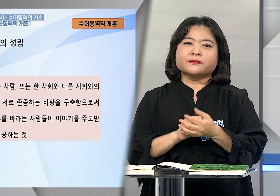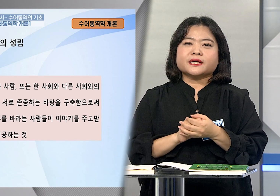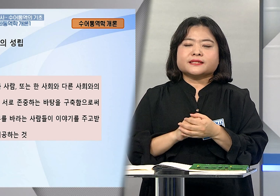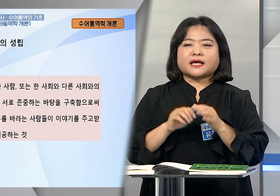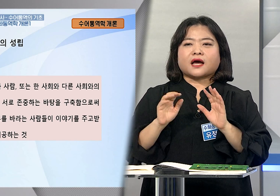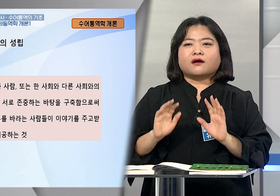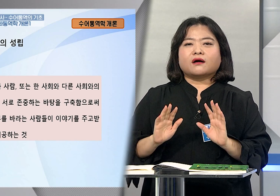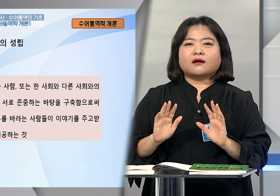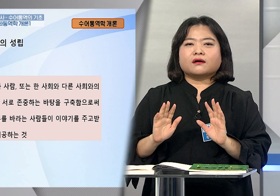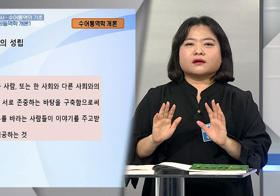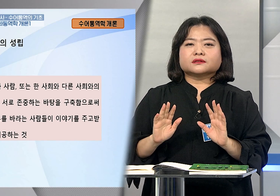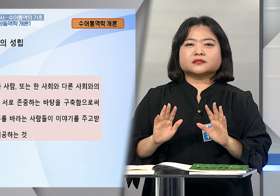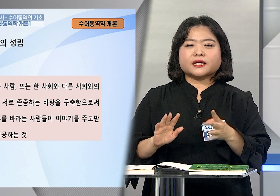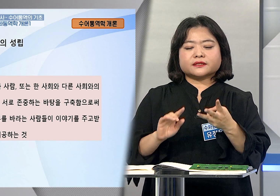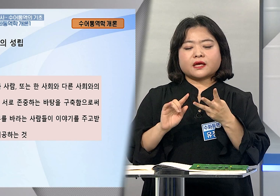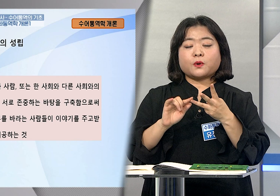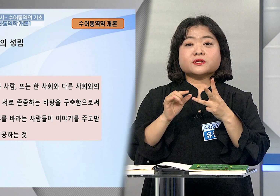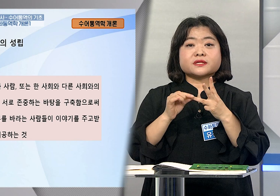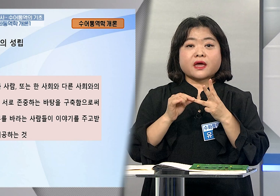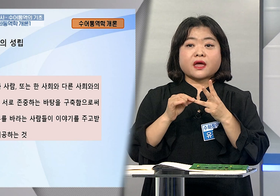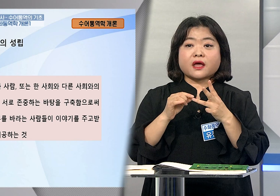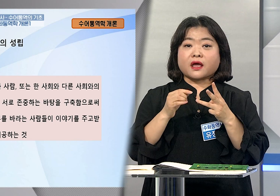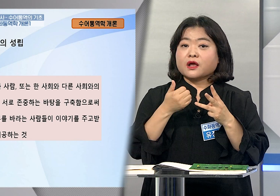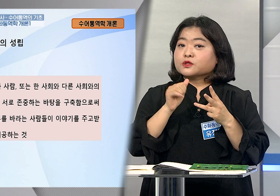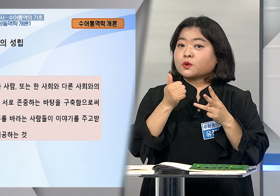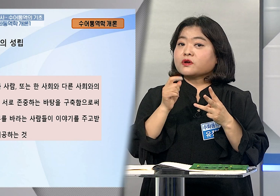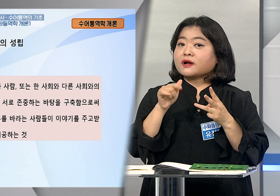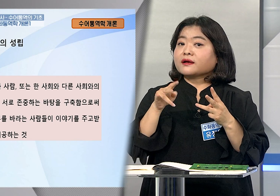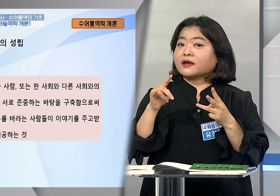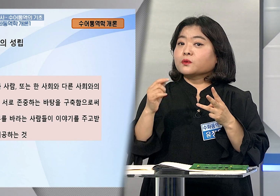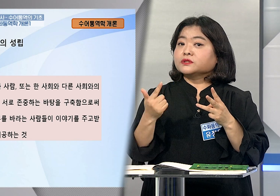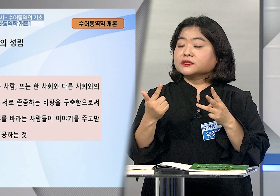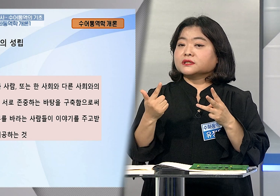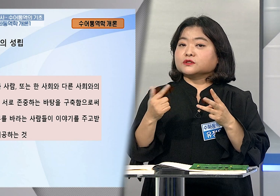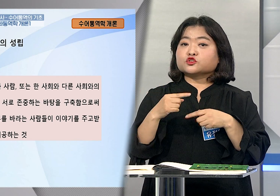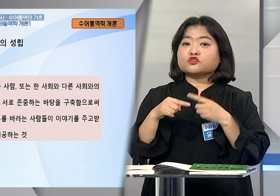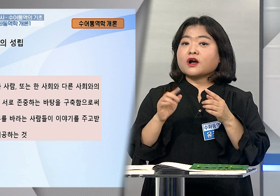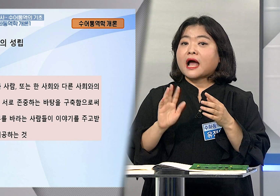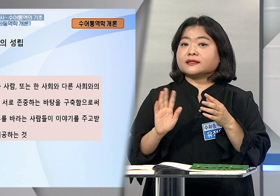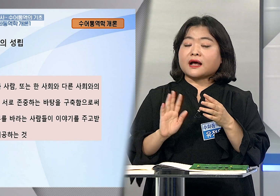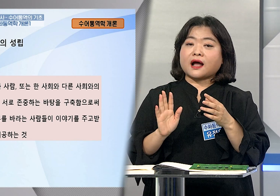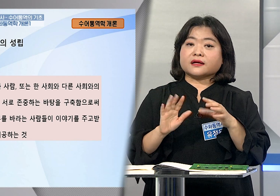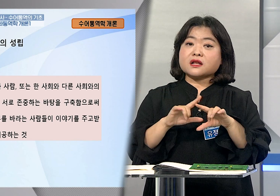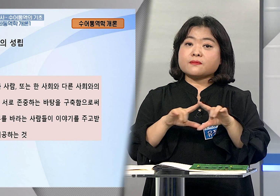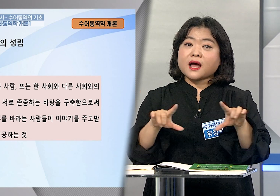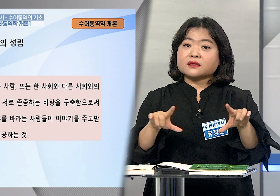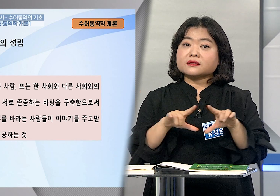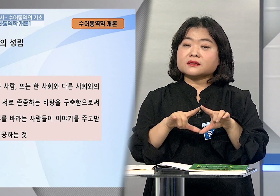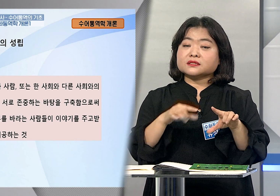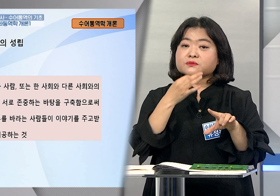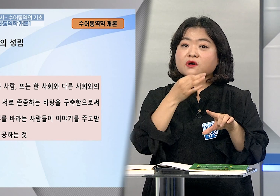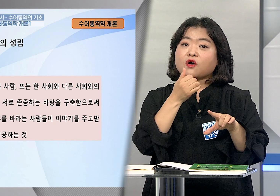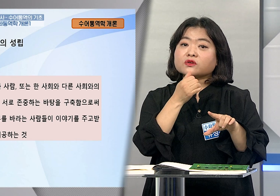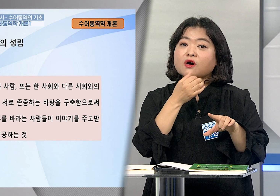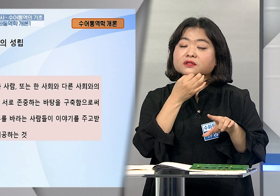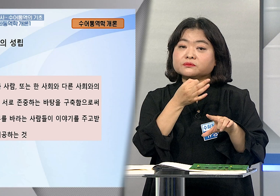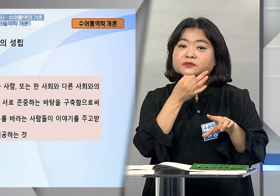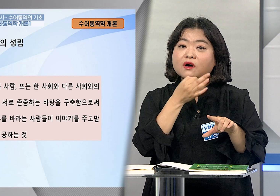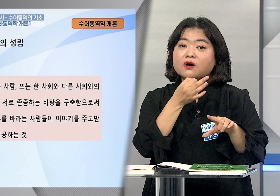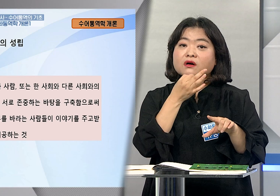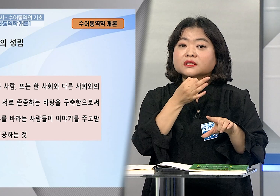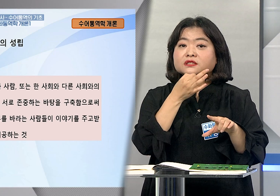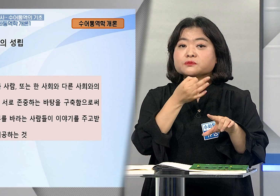개념. 자, 저희가 세 번째 통역학 개론은 수어가 아니라 일반